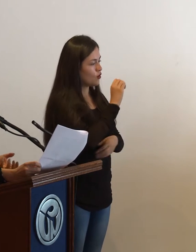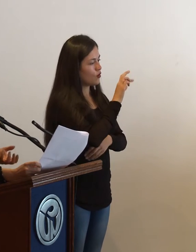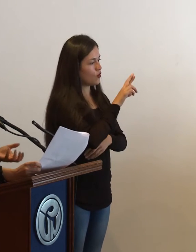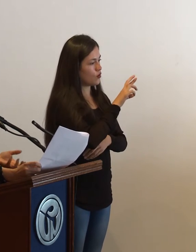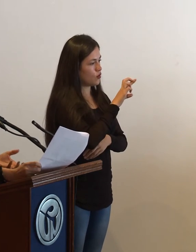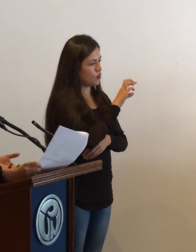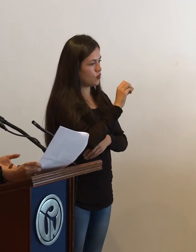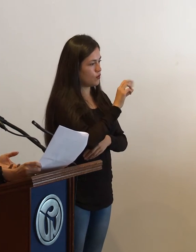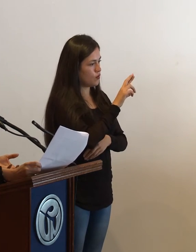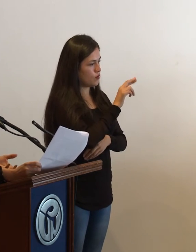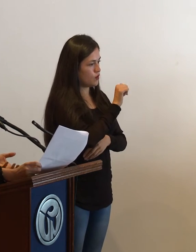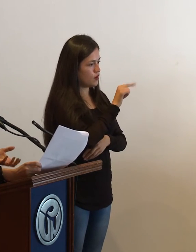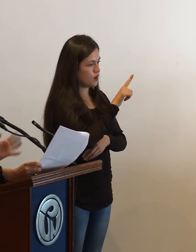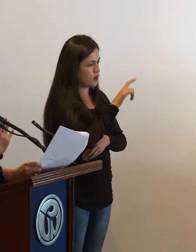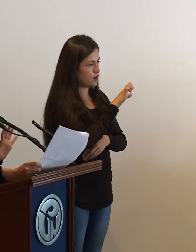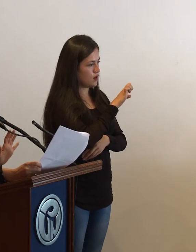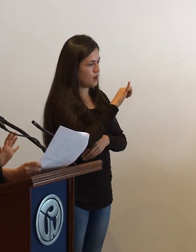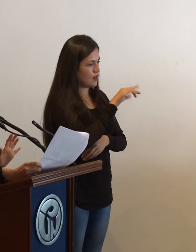corporalidad,